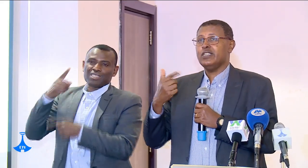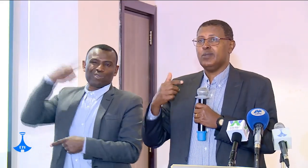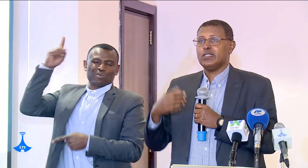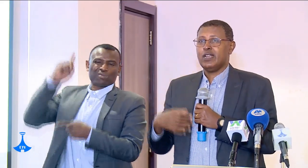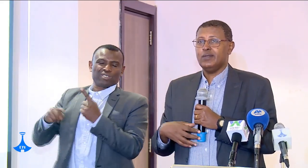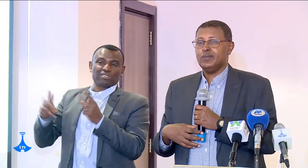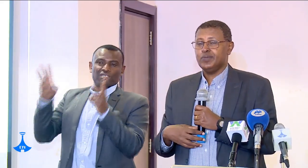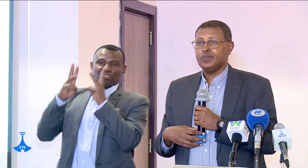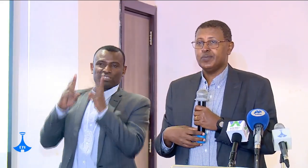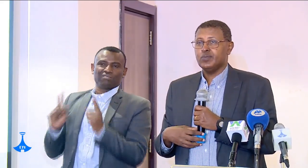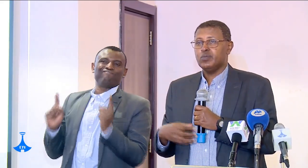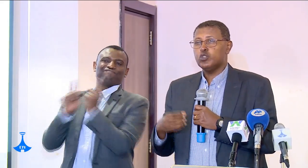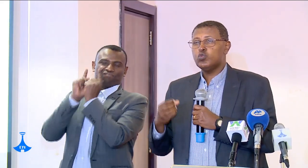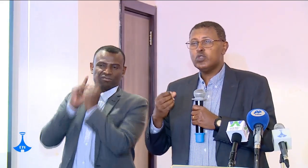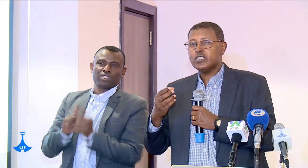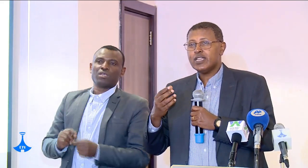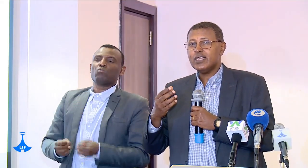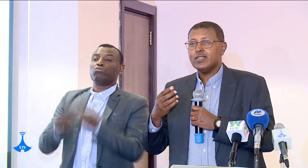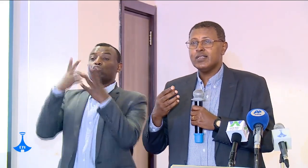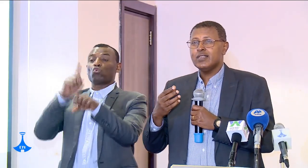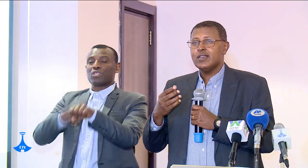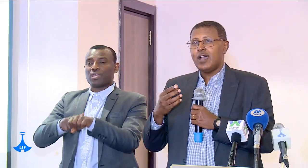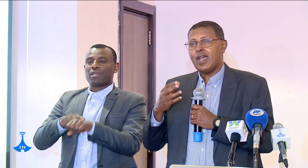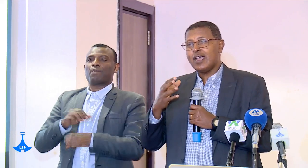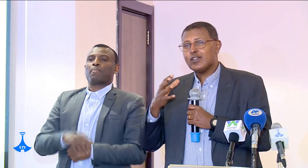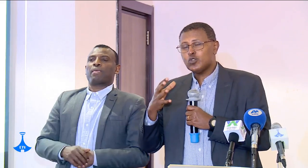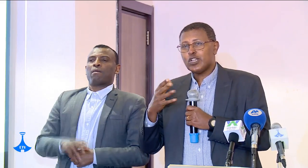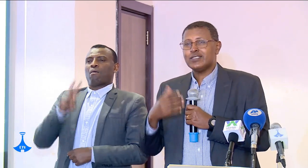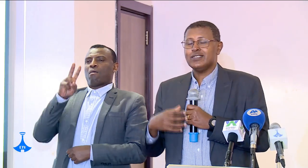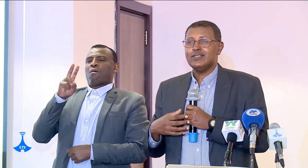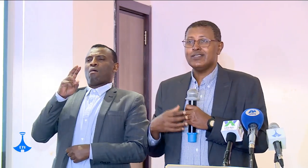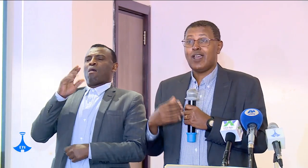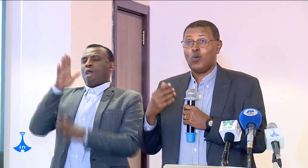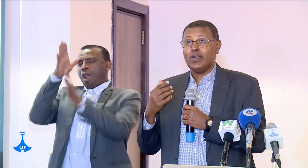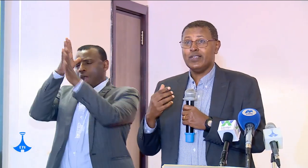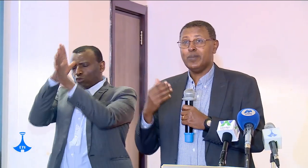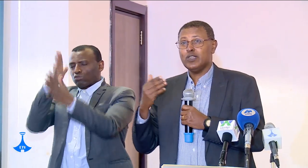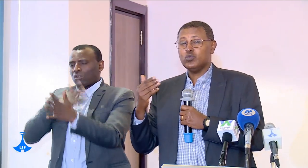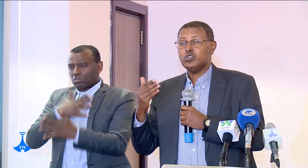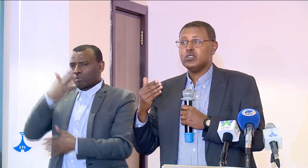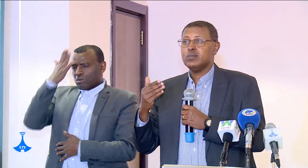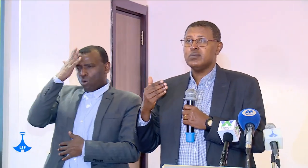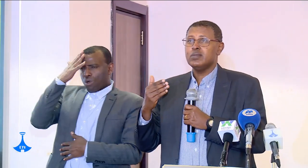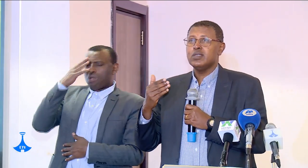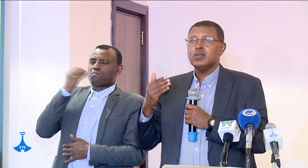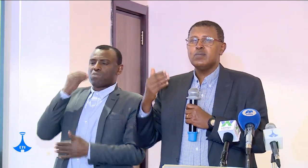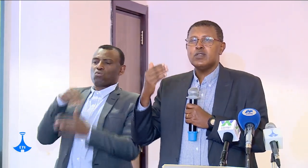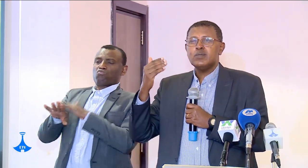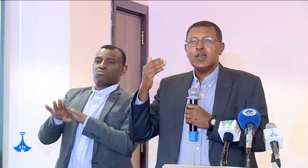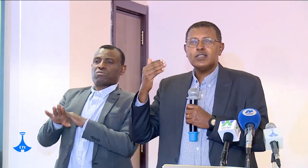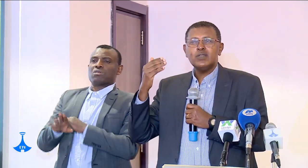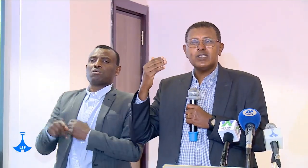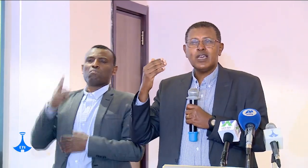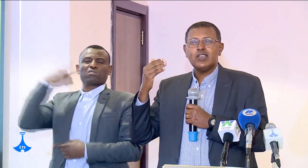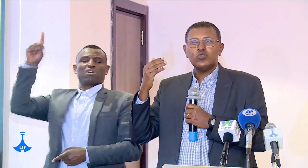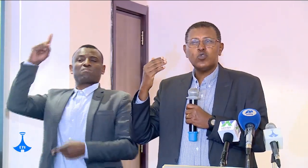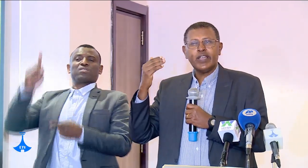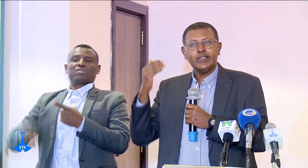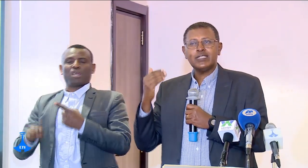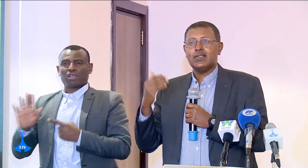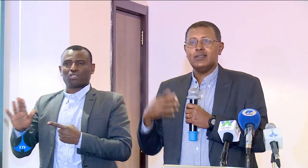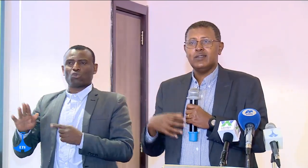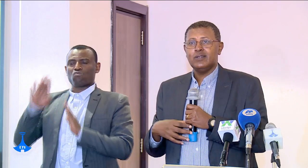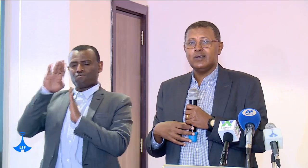መሳን ችግር ይመጣል። ብዙ ጊዜ አያቶቻችን እናውቃለን ቤት ውስጥ ምስማት